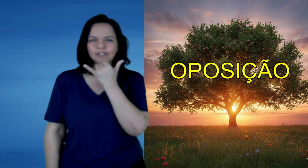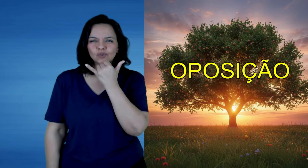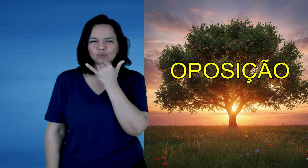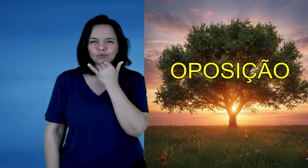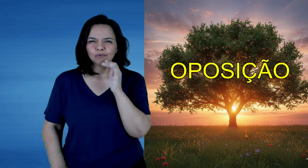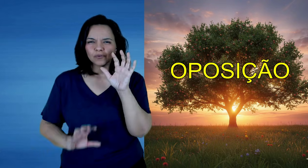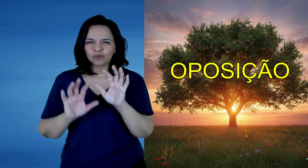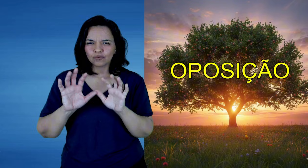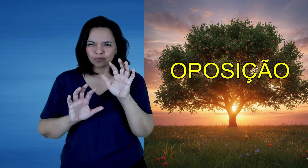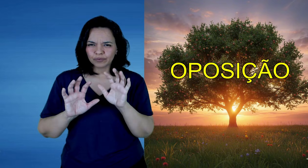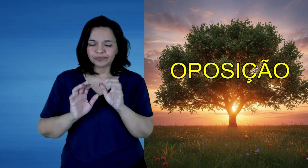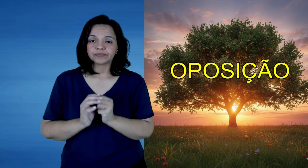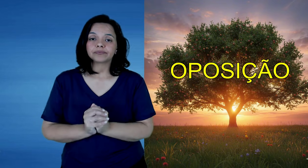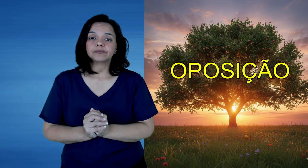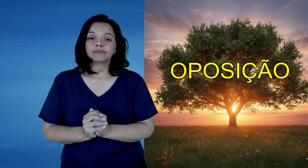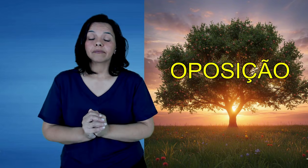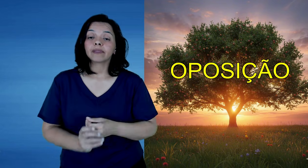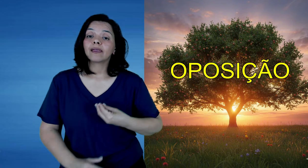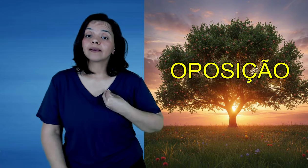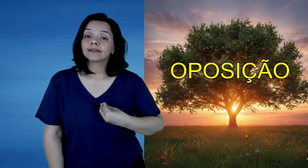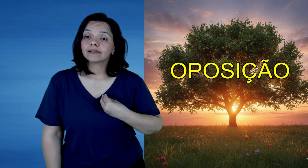certeza. Desculpa, o vídeo às vezes embaça.